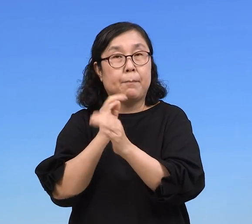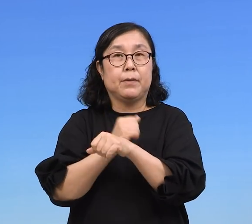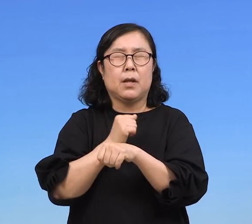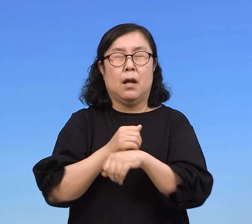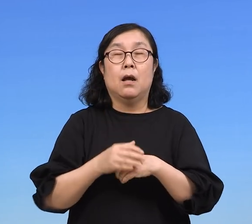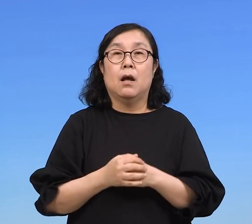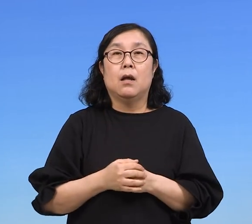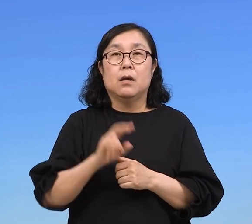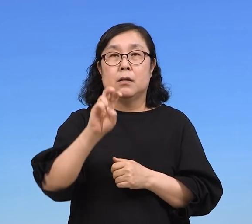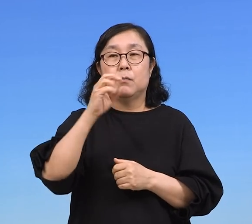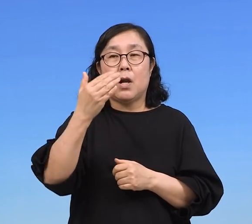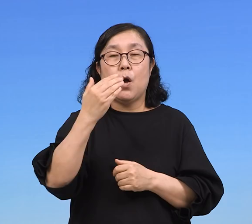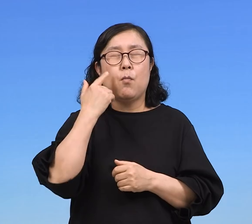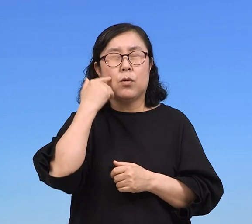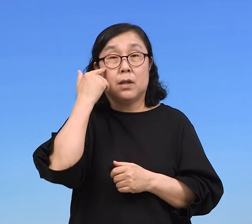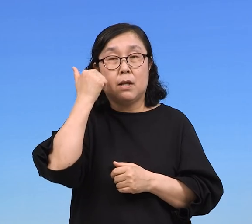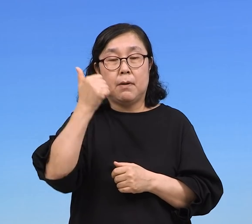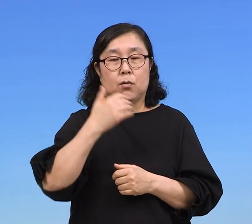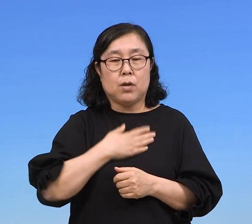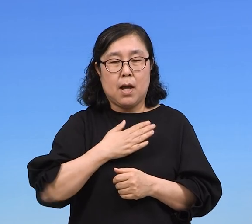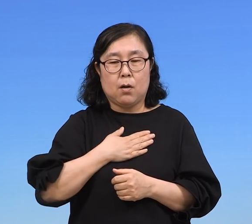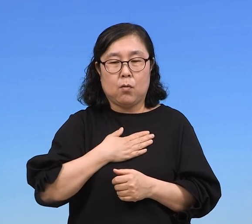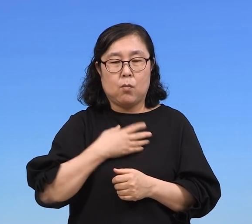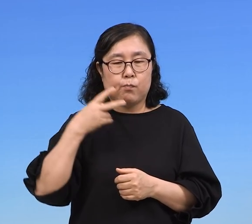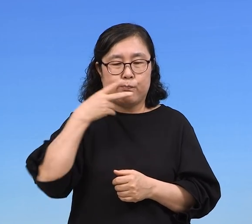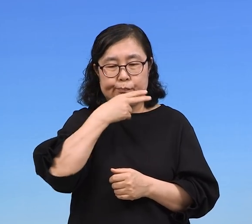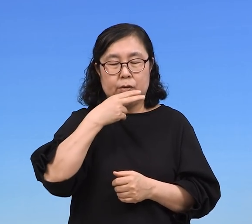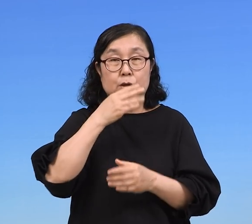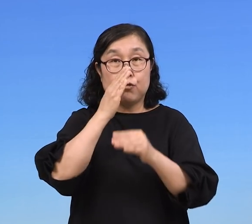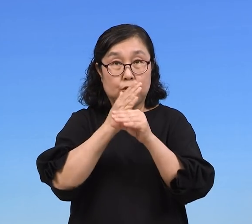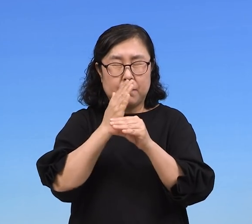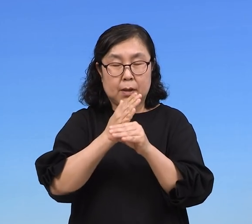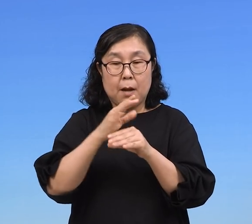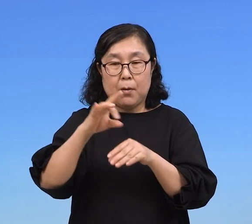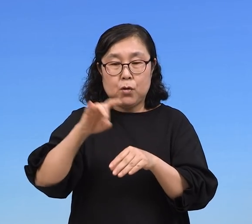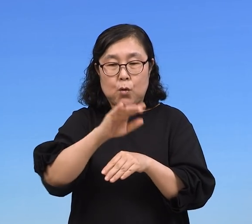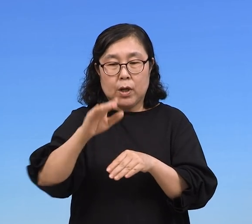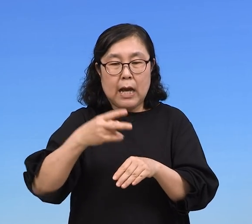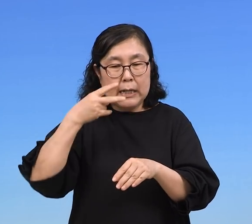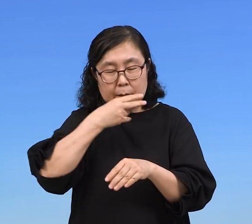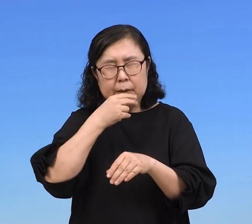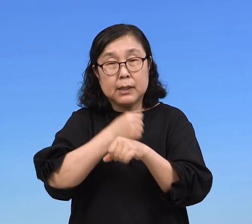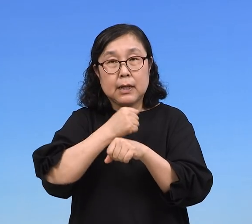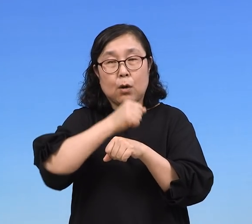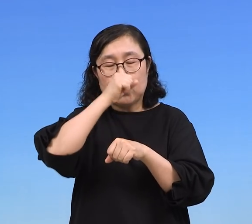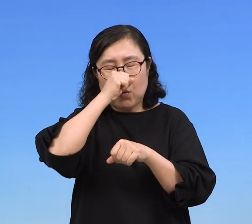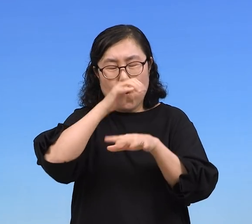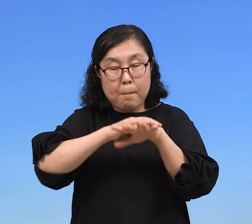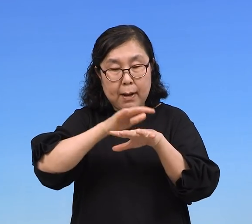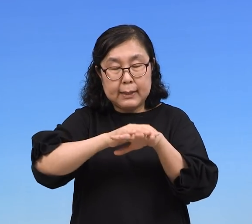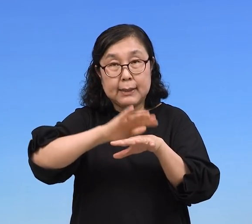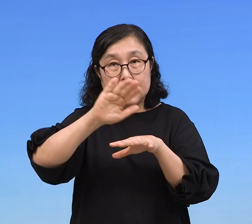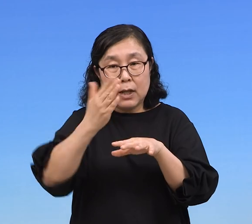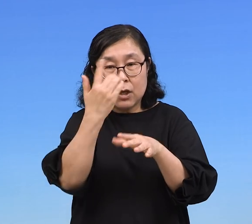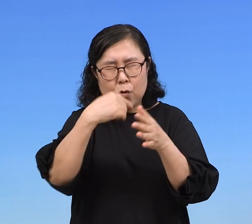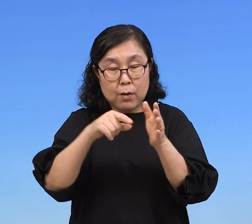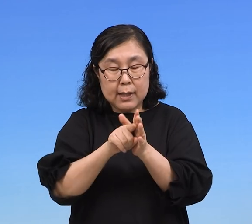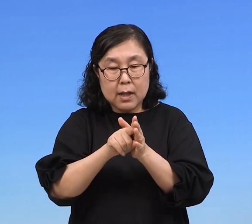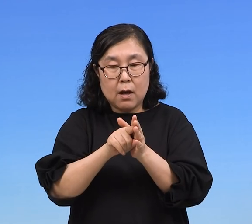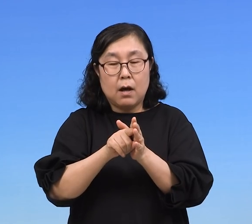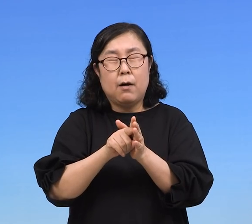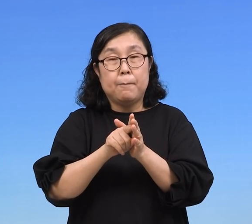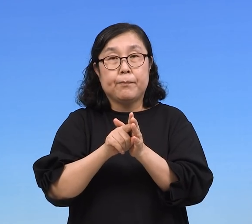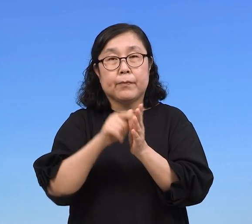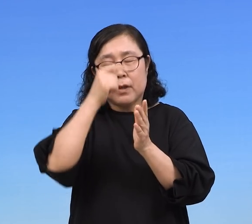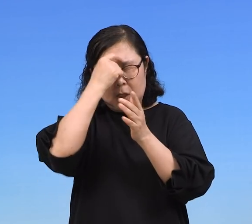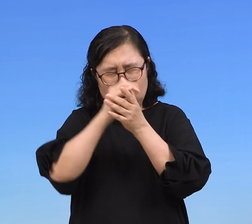우리 29 목사님들하고 저하고 금식하고 있습니다. 먼저 우리가 금식하며 좋은 밭이 되도록 그렇게